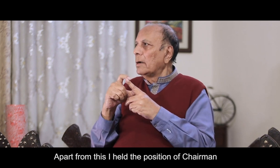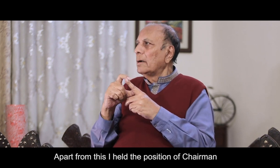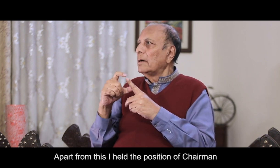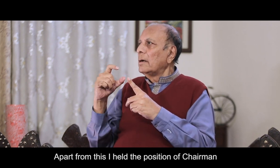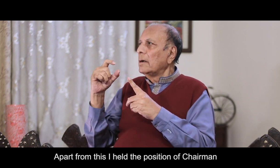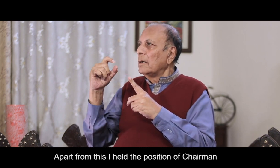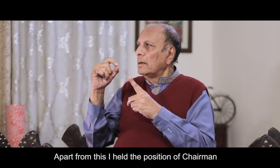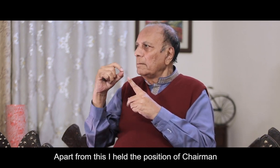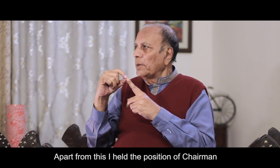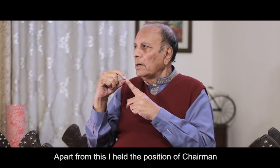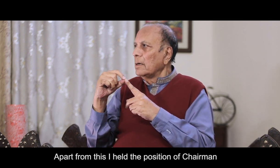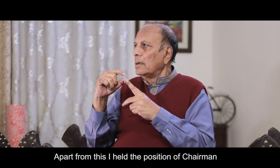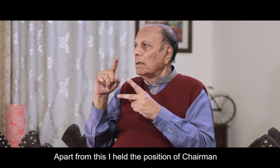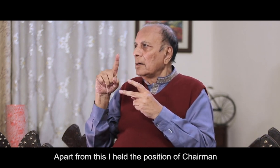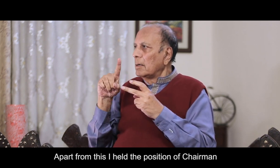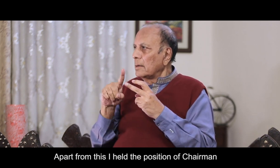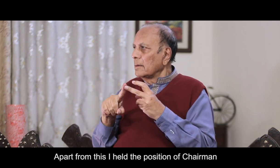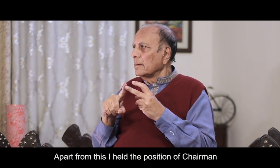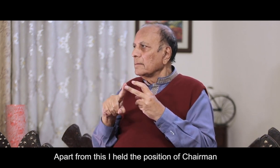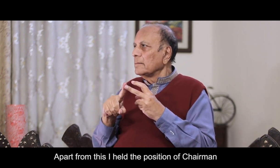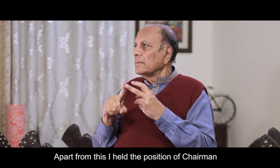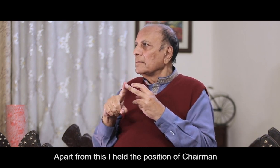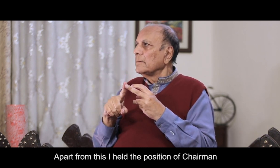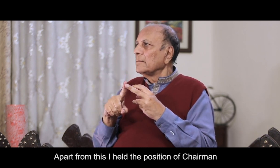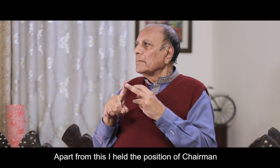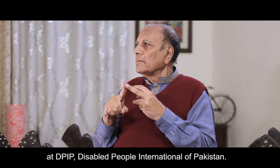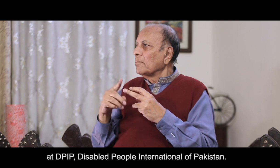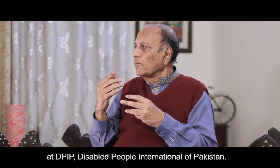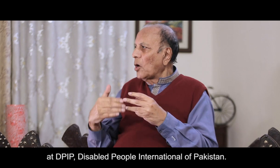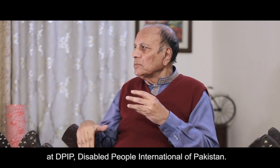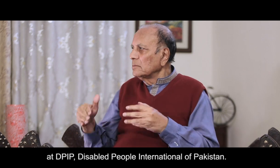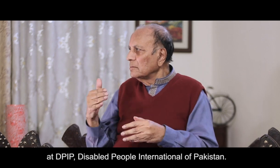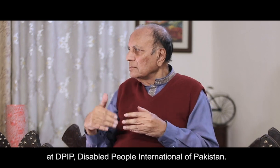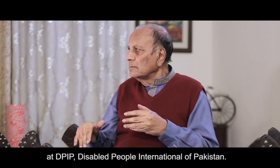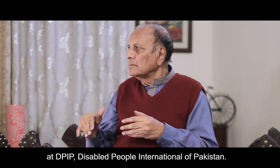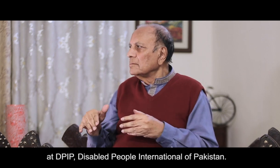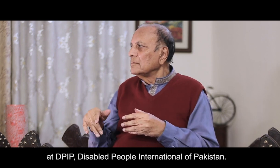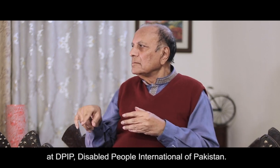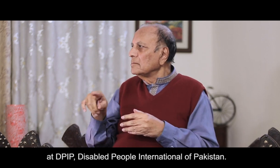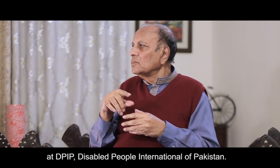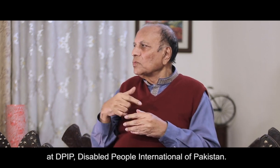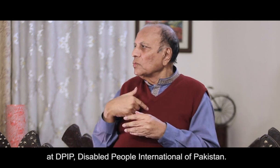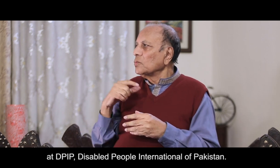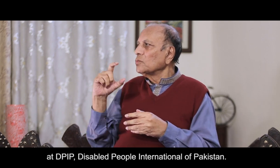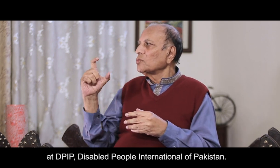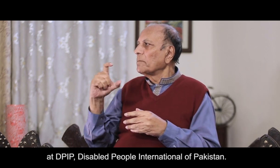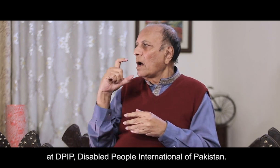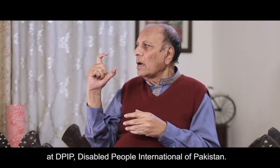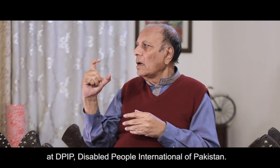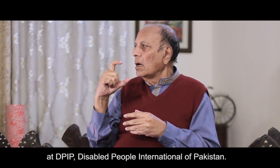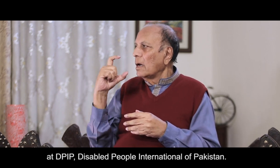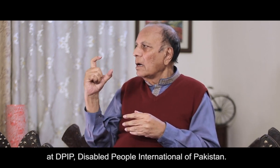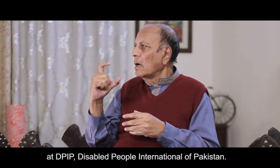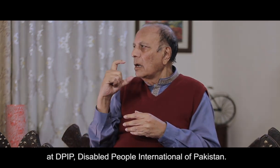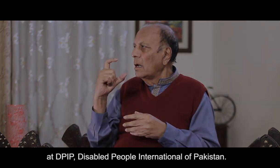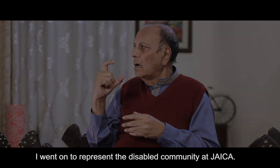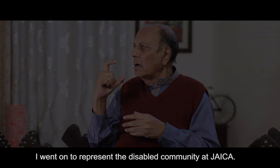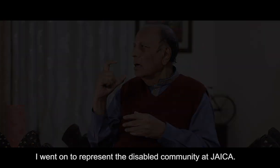फिर DPIP डिसेबल पीपल इंटरनेशनल पाकिस्तान का मैं चेयरमैन रहा।